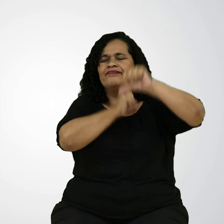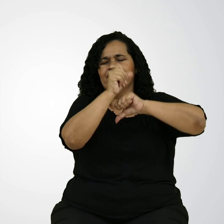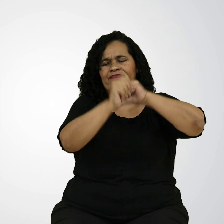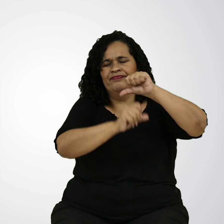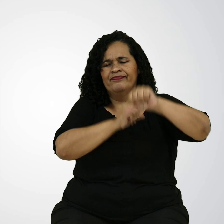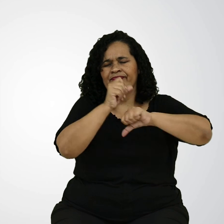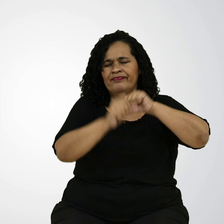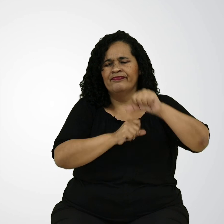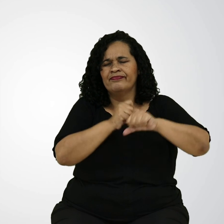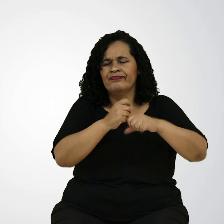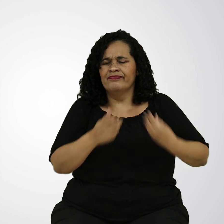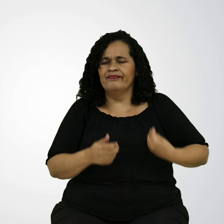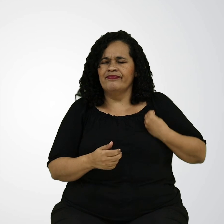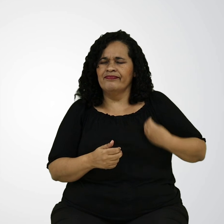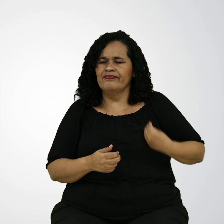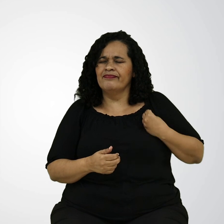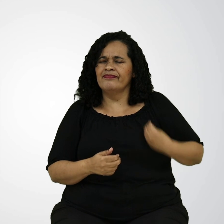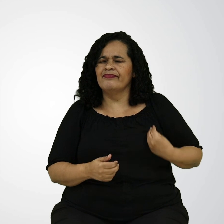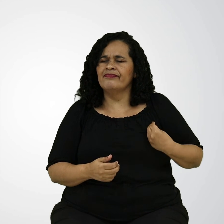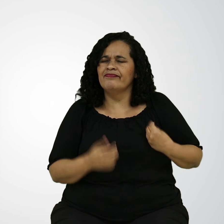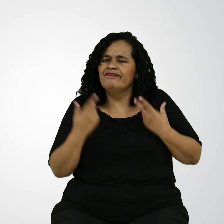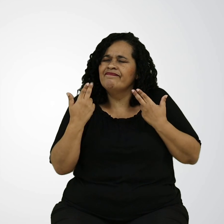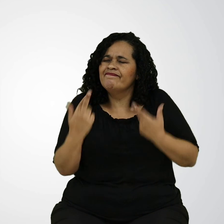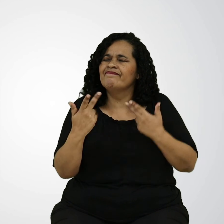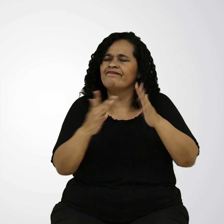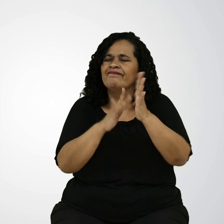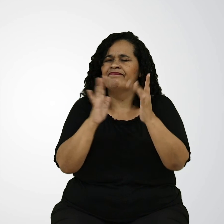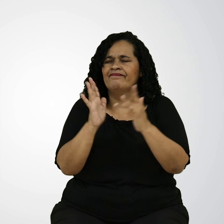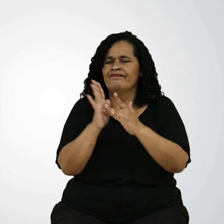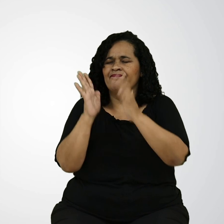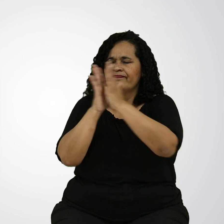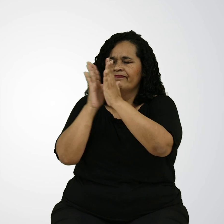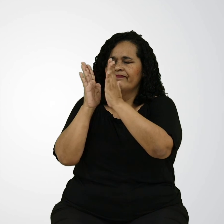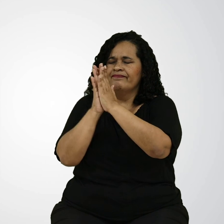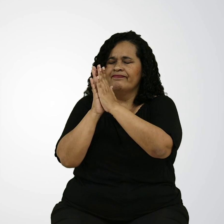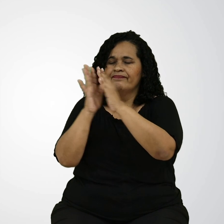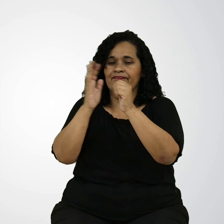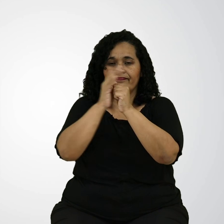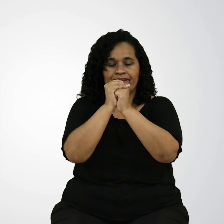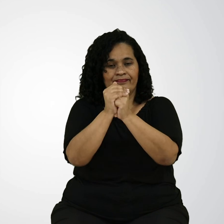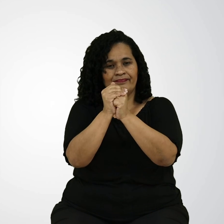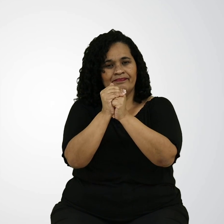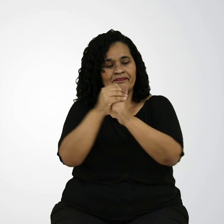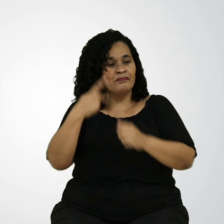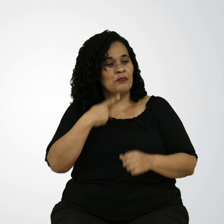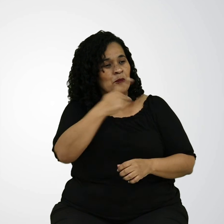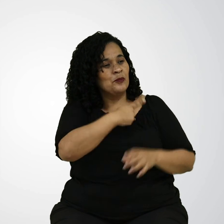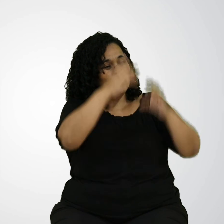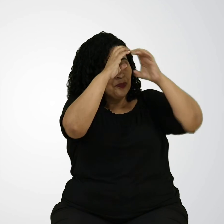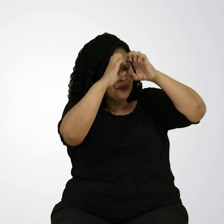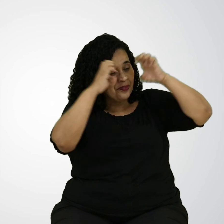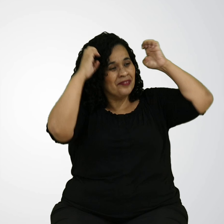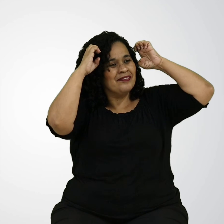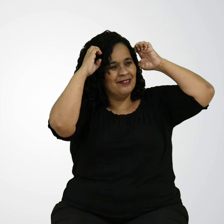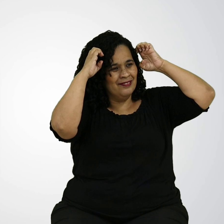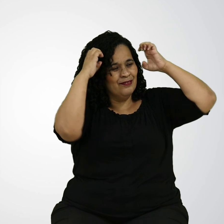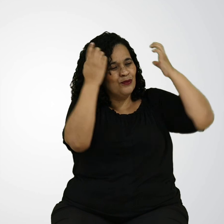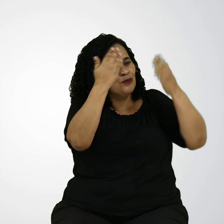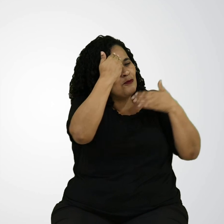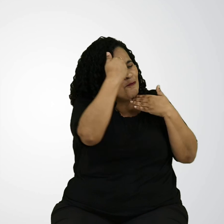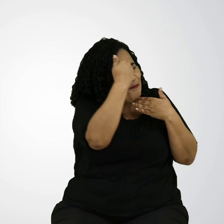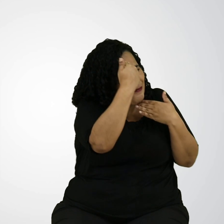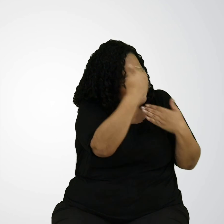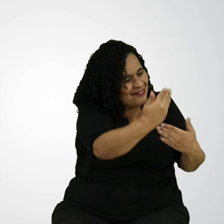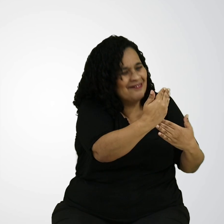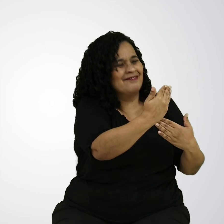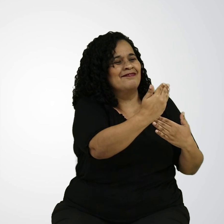sejamos cada vez mais parecidos com Jesus. É a nossa oração, meu Deus. Amém. Amém. Amém. Pastor Eleuto, mais uma vez, obrigado.